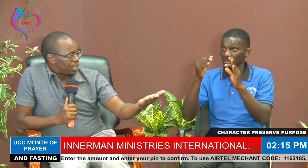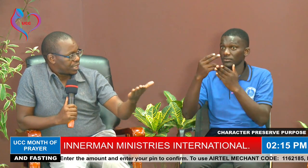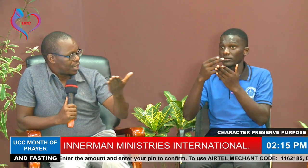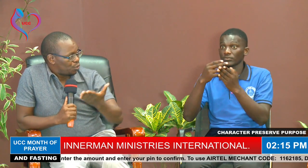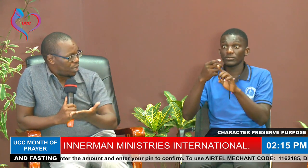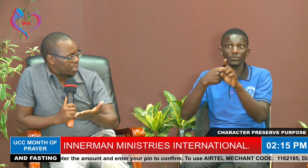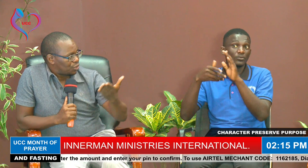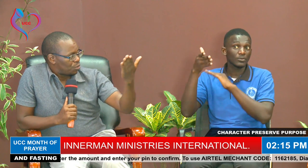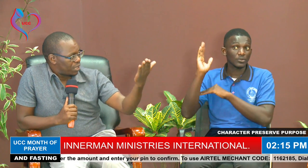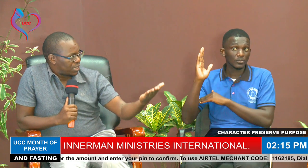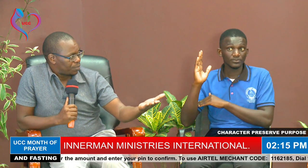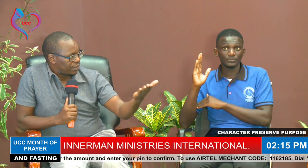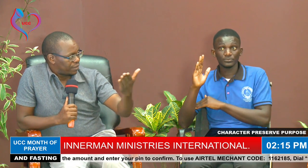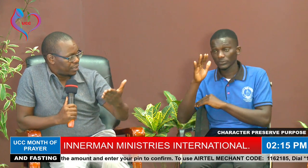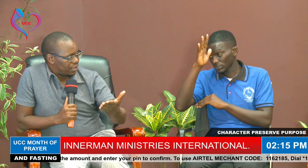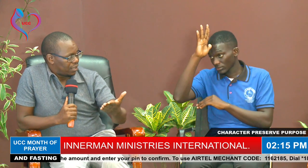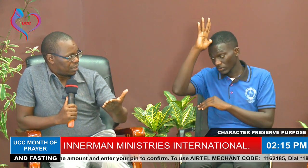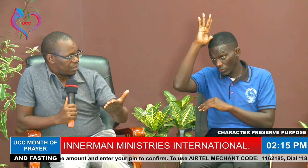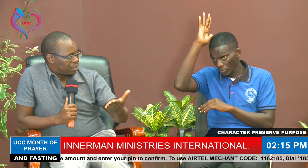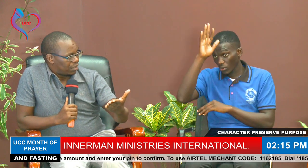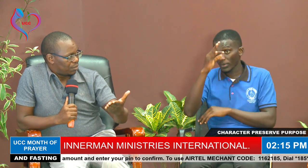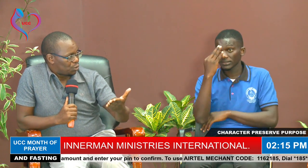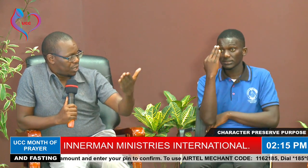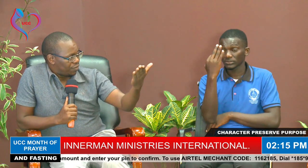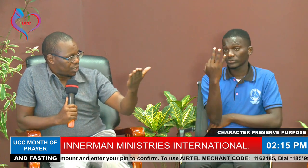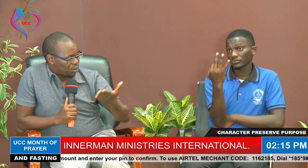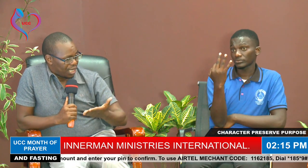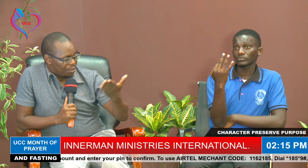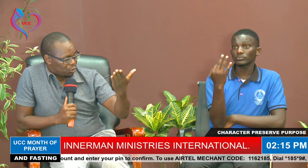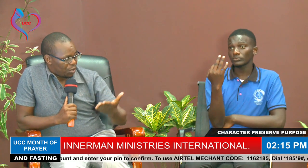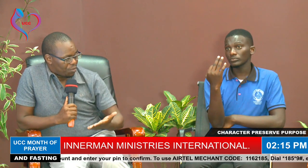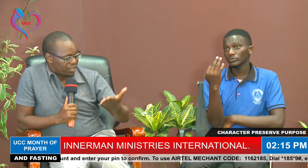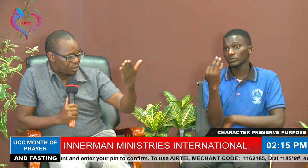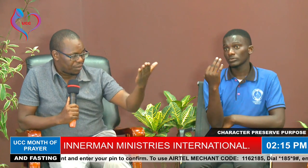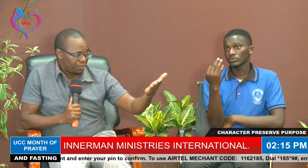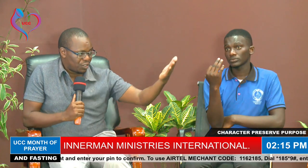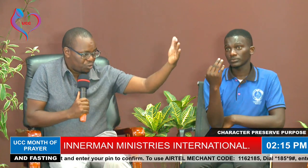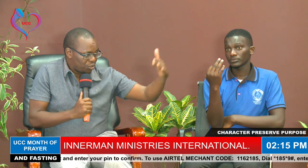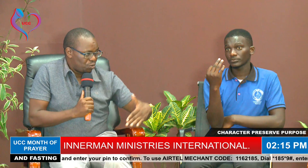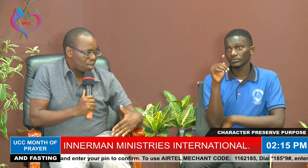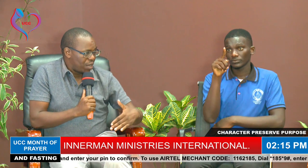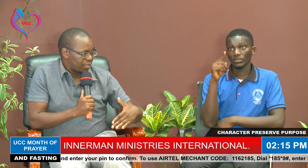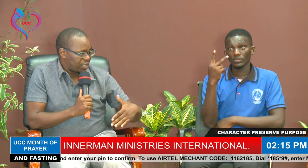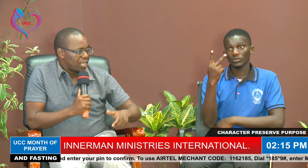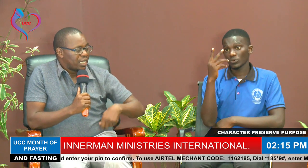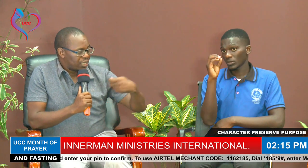katonda chatuwa. That is Romans chapter 3. Butukirivu katonda ya butuwa. Romans chapter 3 verse 20. Okuka wansi. It is